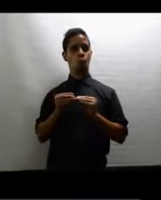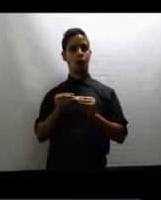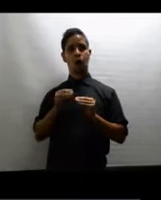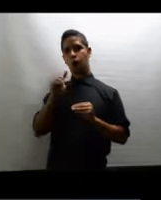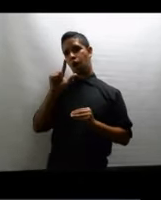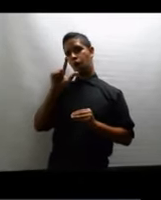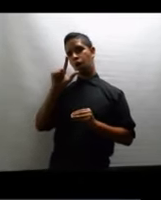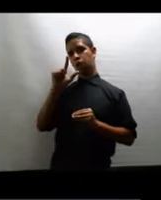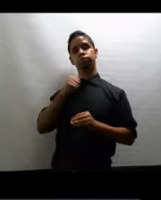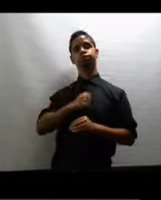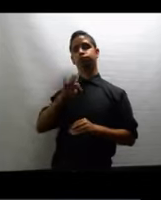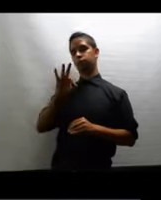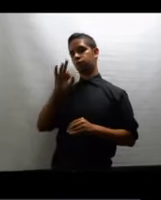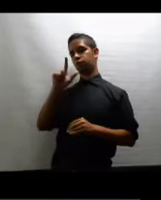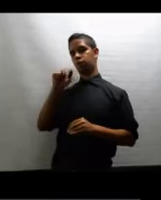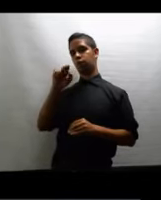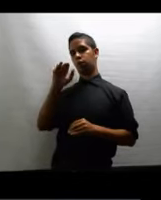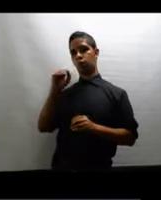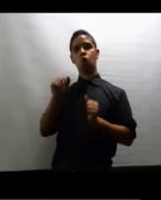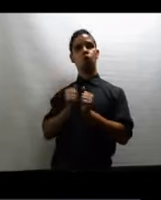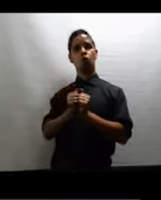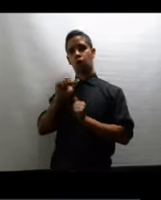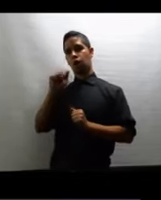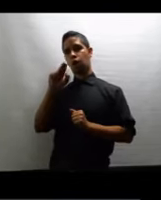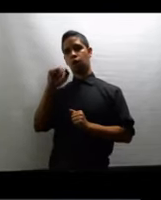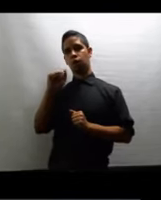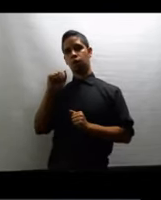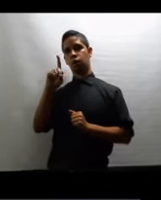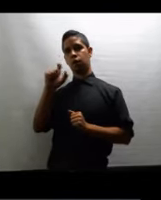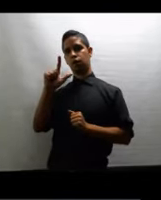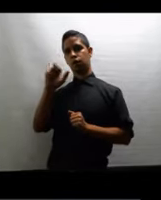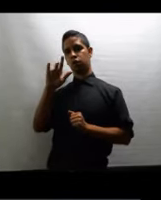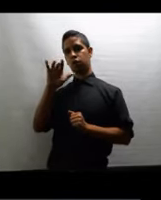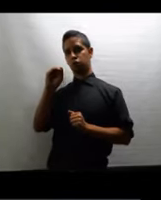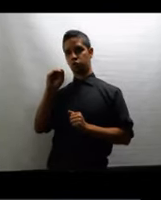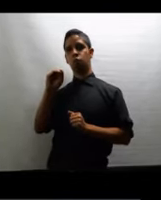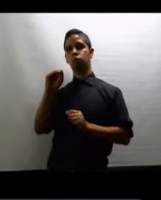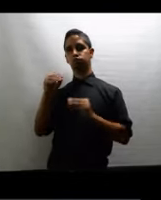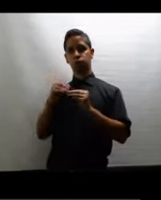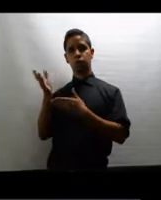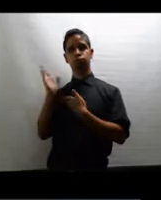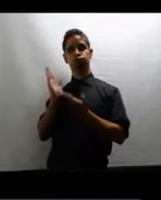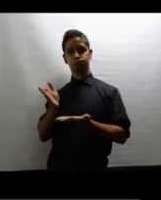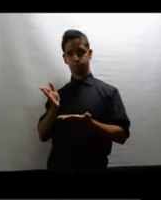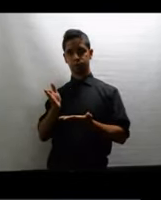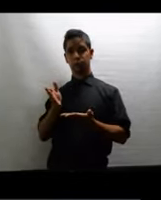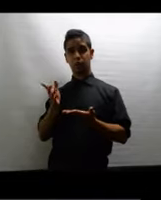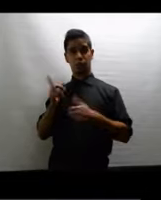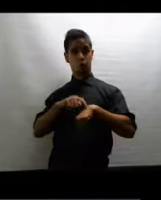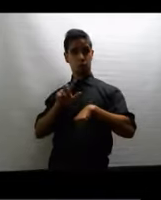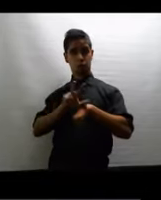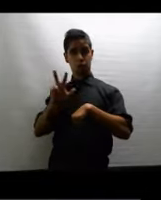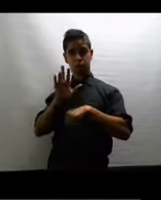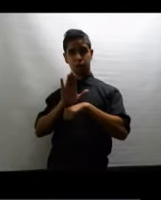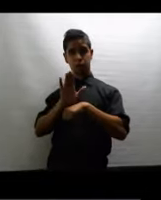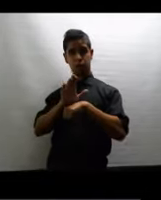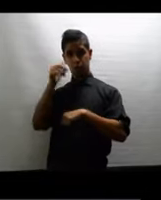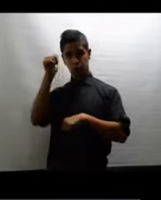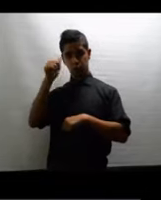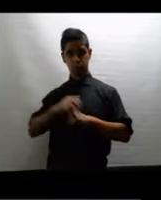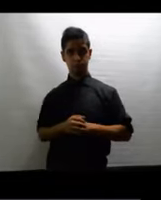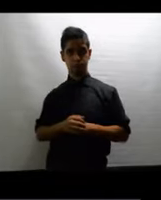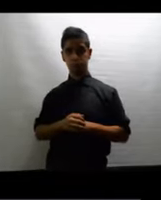Más flamenco a la Lupe con Ana del Rocío, todo el programa que se presentó. Las tres. Sí, a las 3 de la tarde el domingo todo